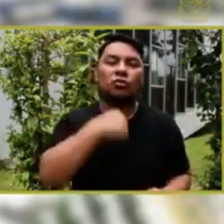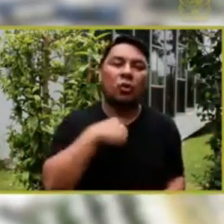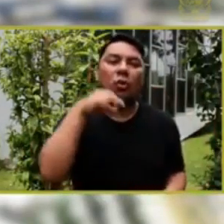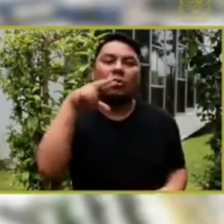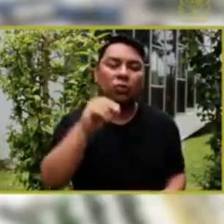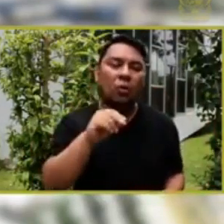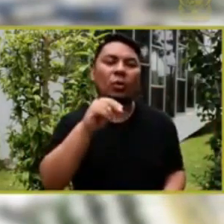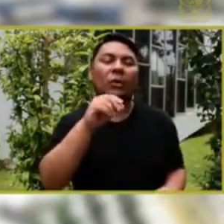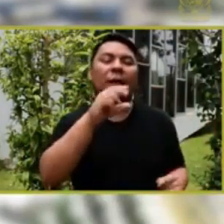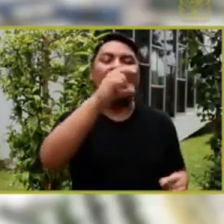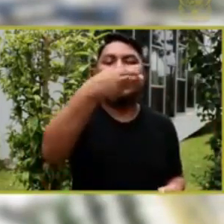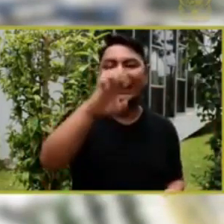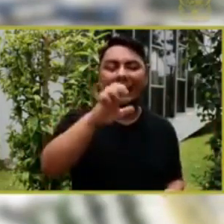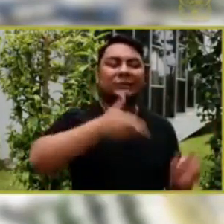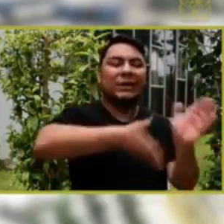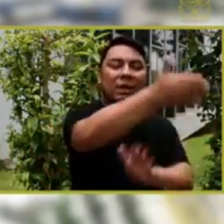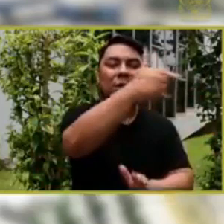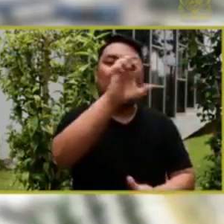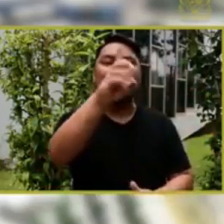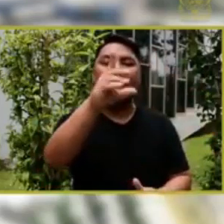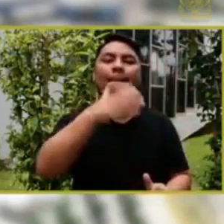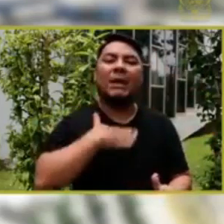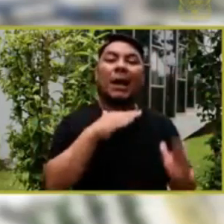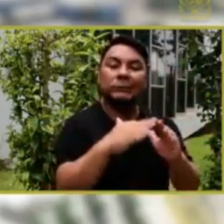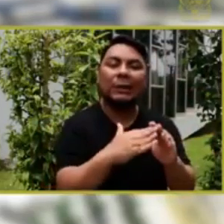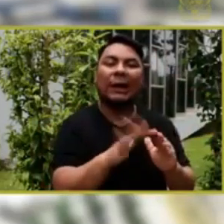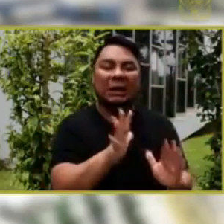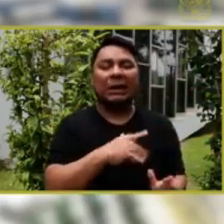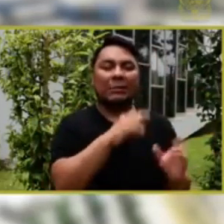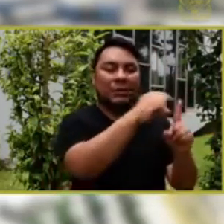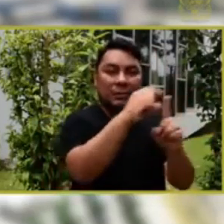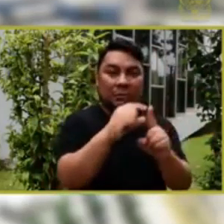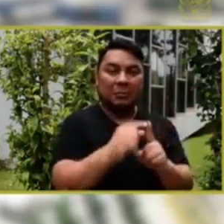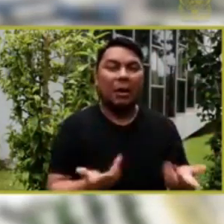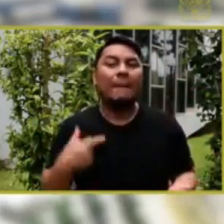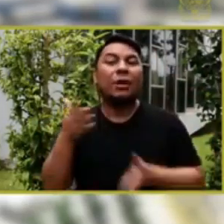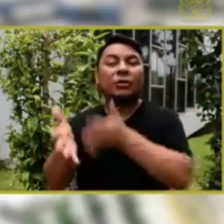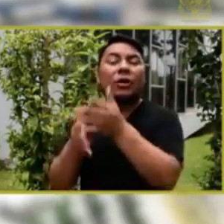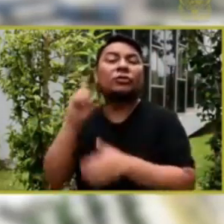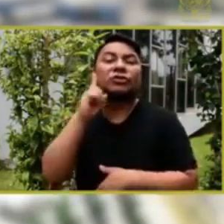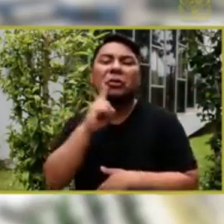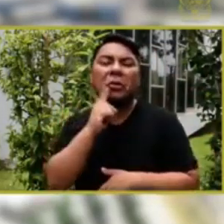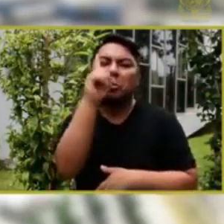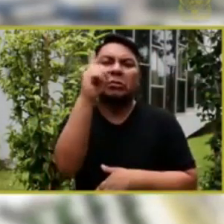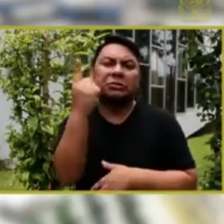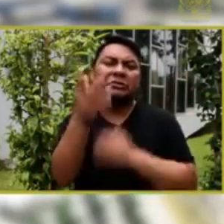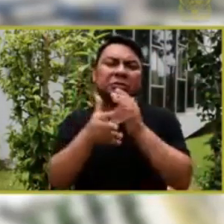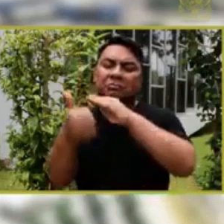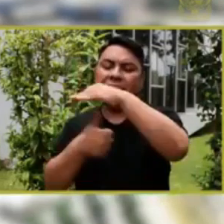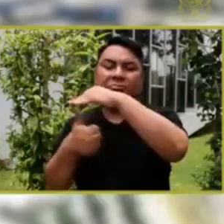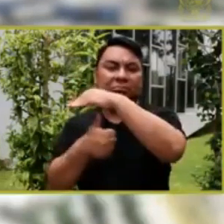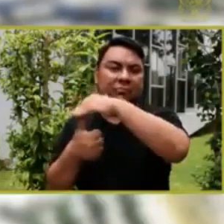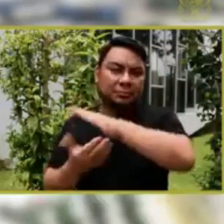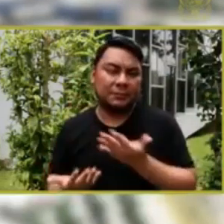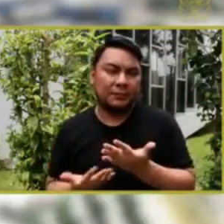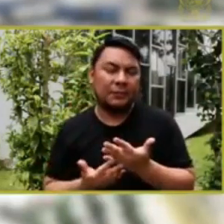de palabras, una serie de categorías para formar una sola oración. Pero el sordo solamente emplearía una sola seña, que es esta,